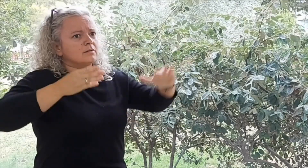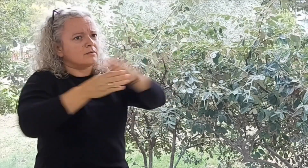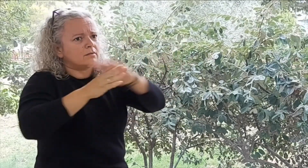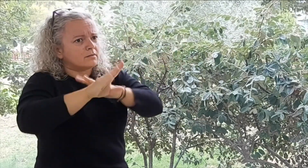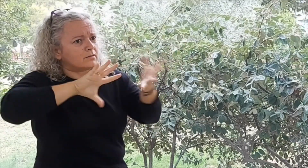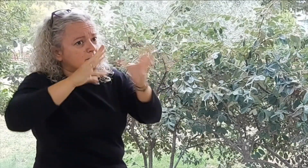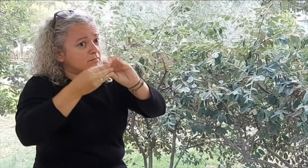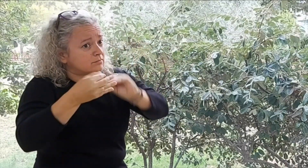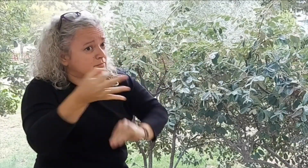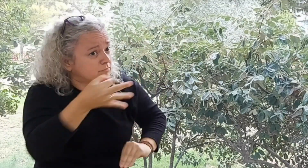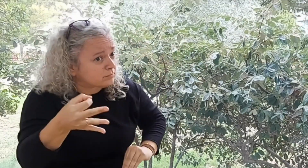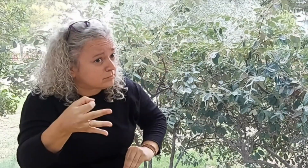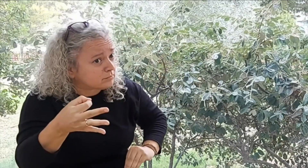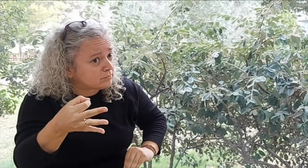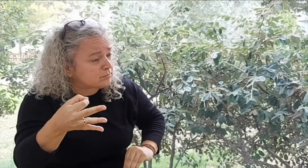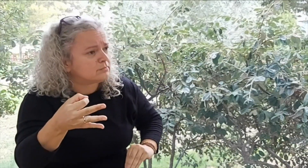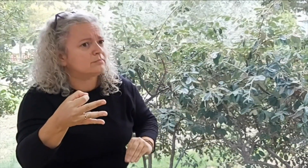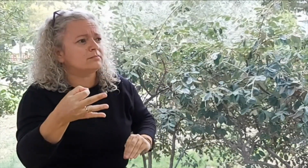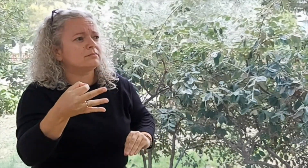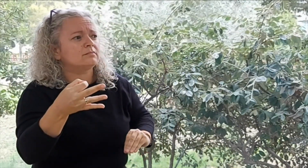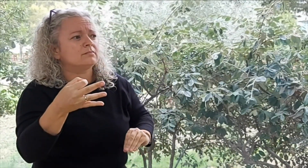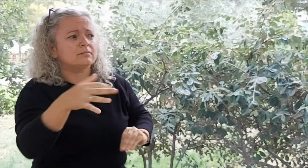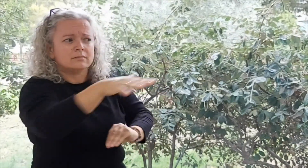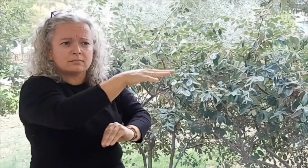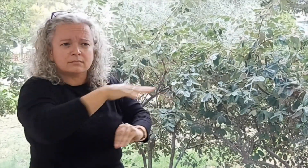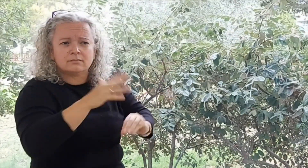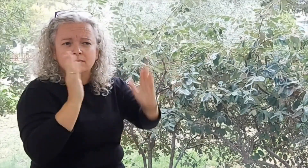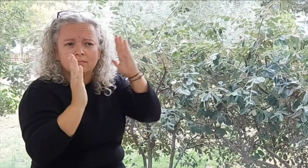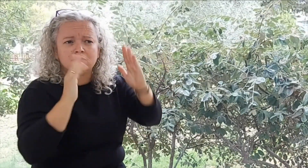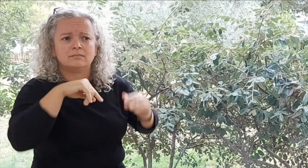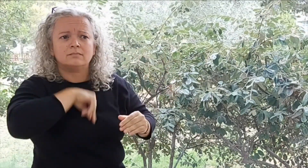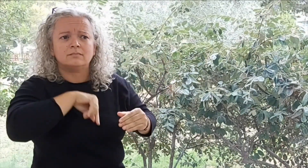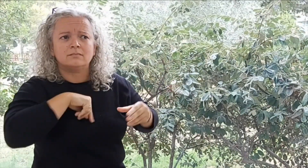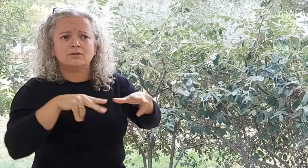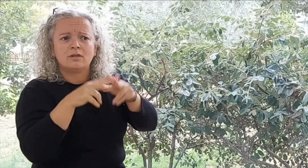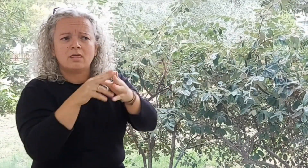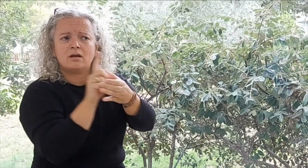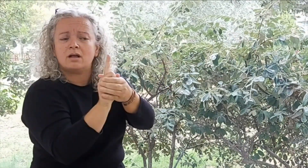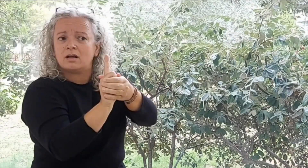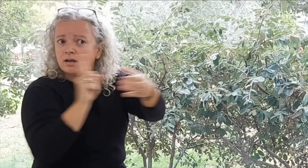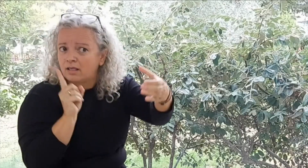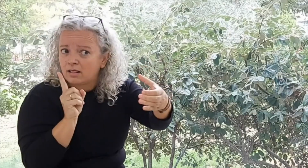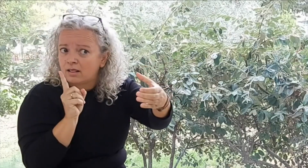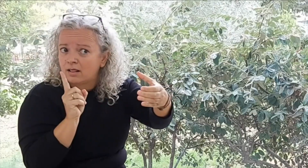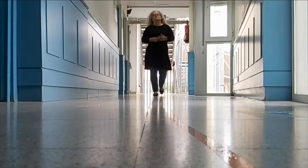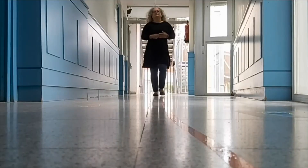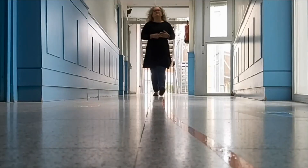¿Cuando las personas sordas iban a los hospitales, estos estaban adaptados? ¿Se han sentido aislados?